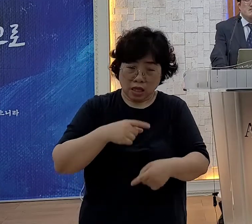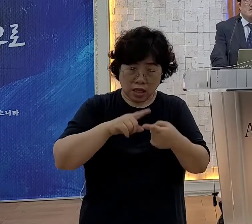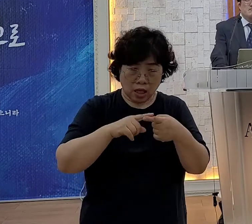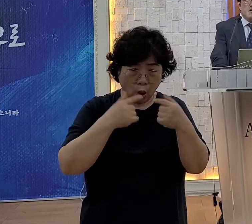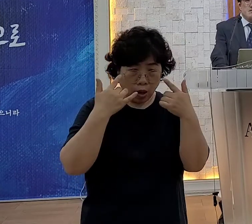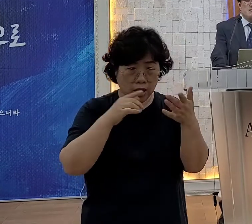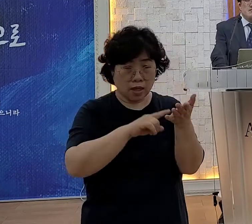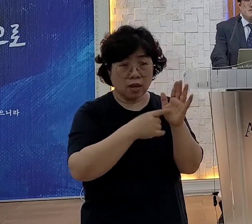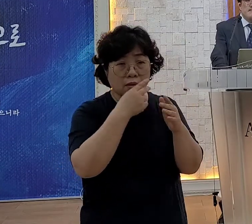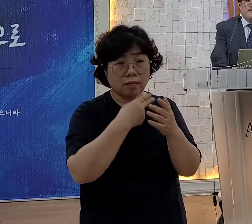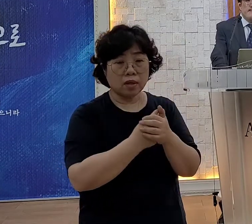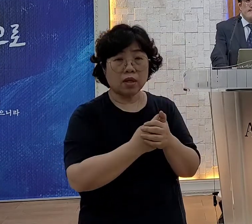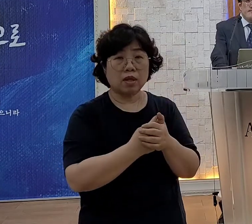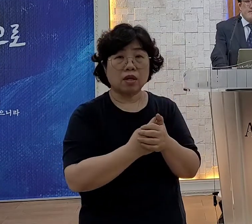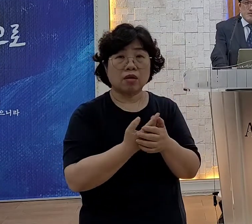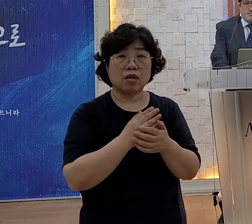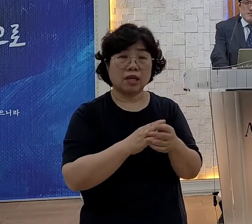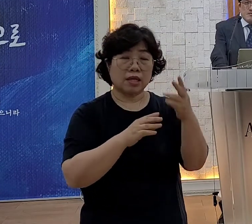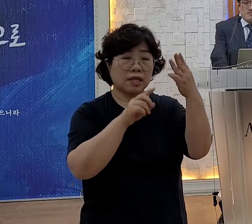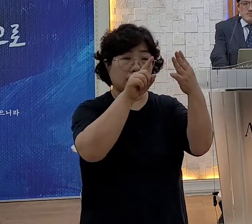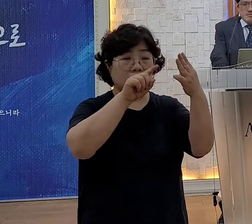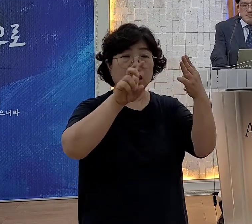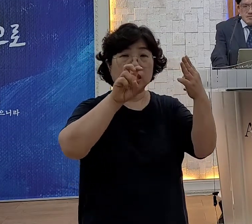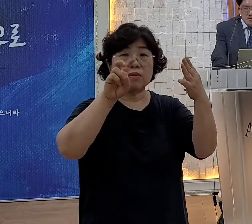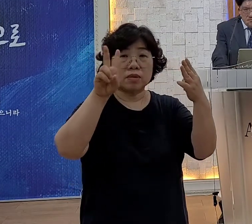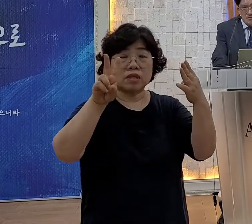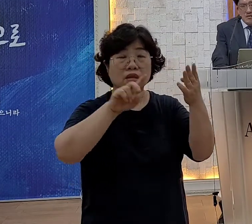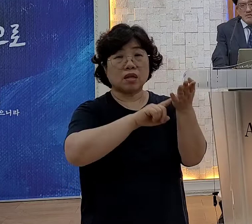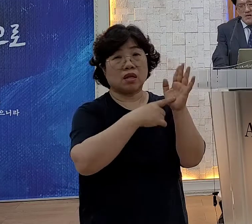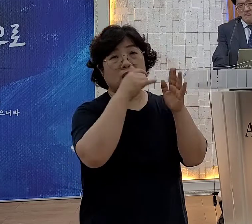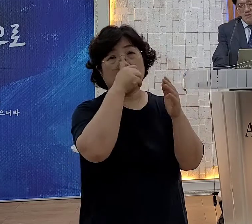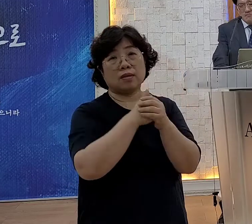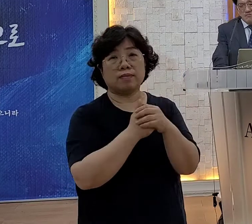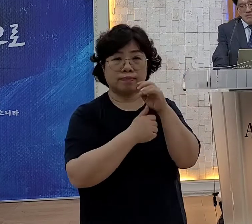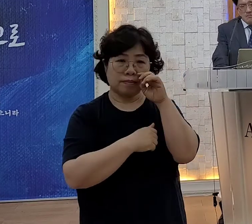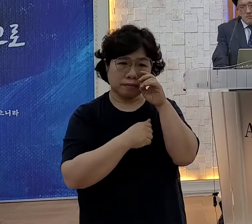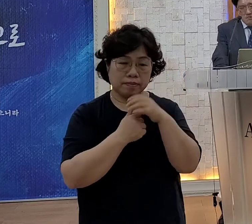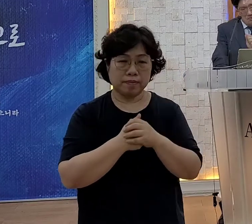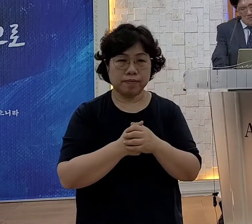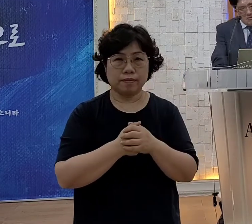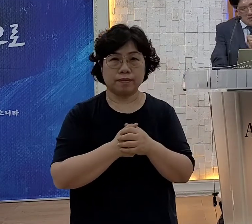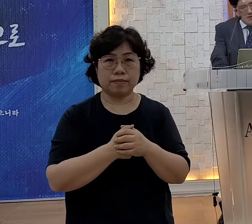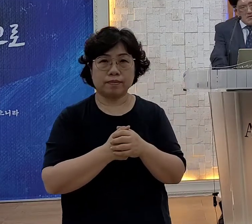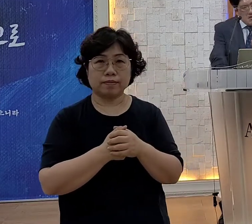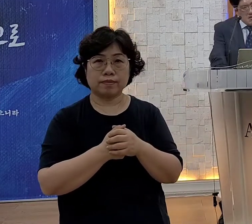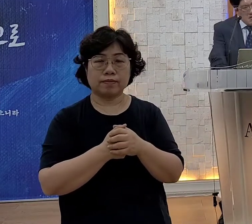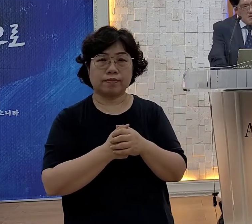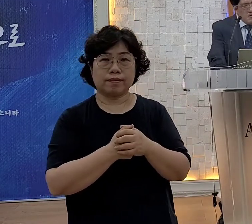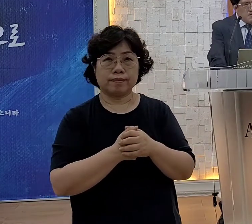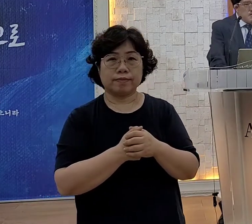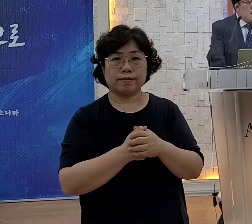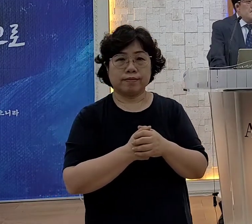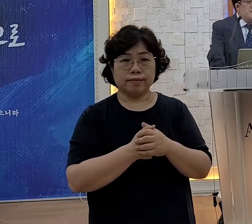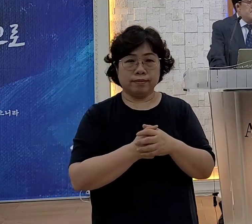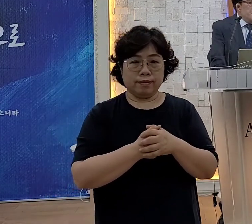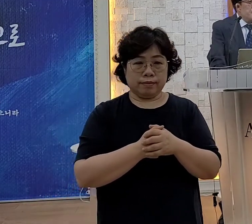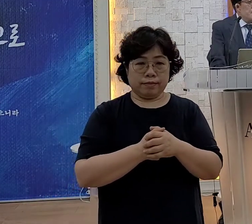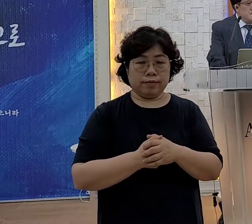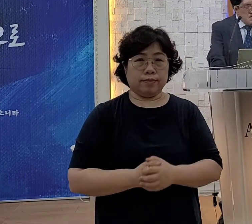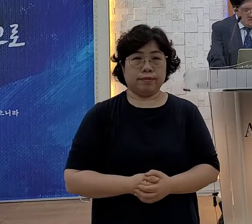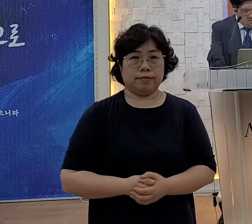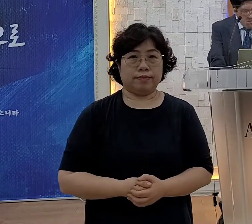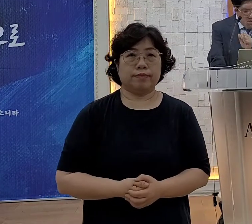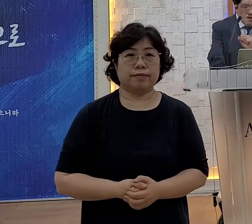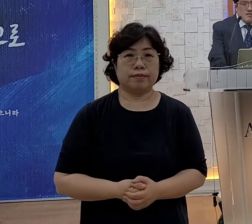있어요. 여러분 다 같이 이 말씀은 여러분 성경책 갖고 계신 분들은 꼭 형광펜이나 그 색깔